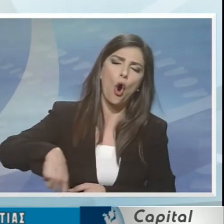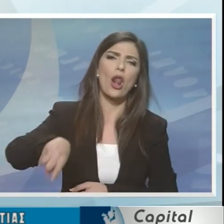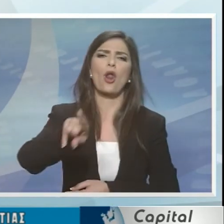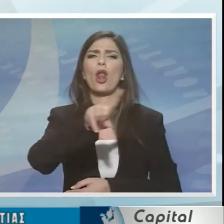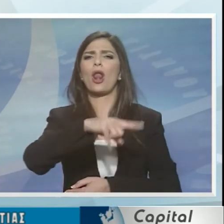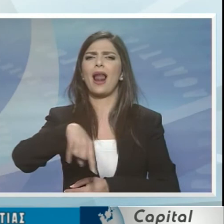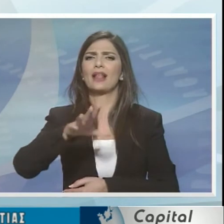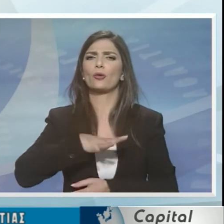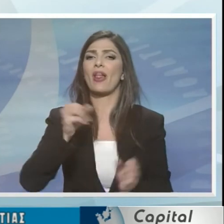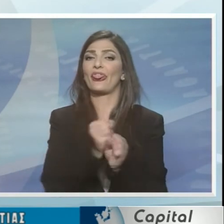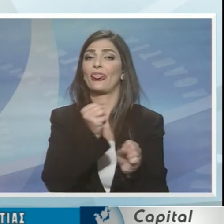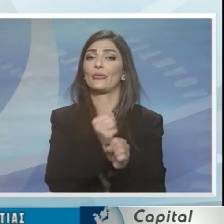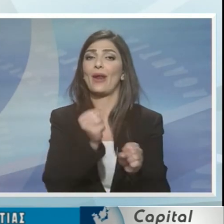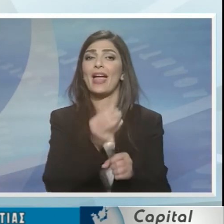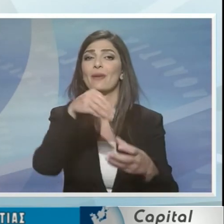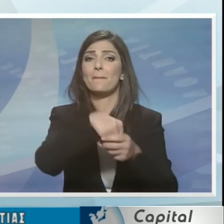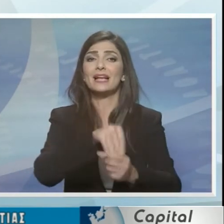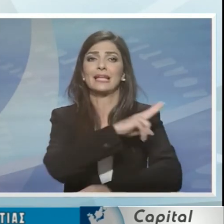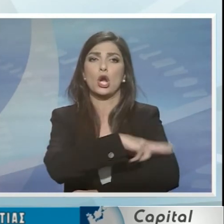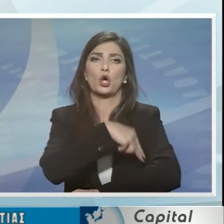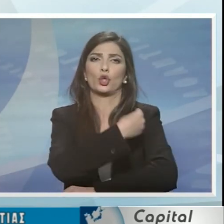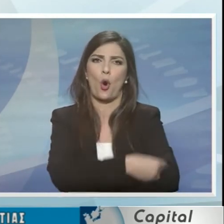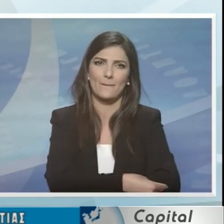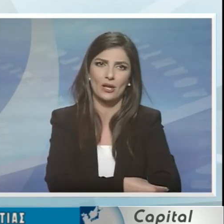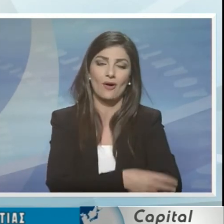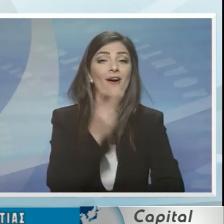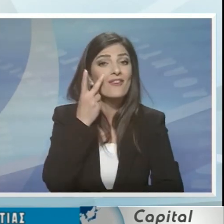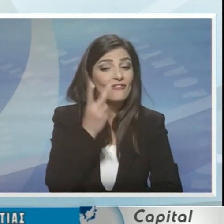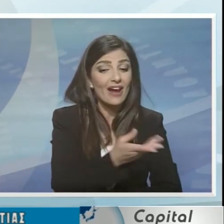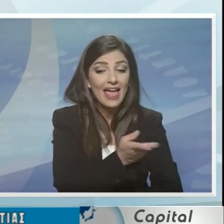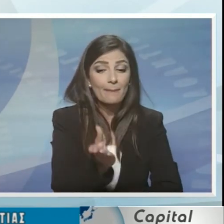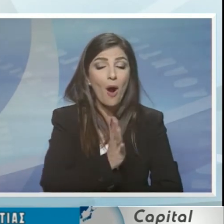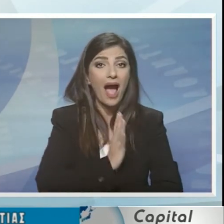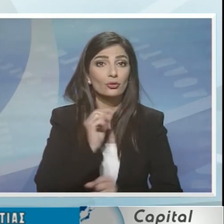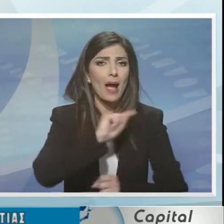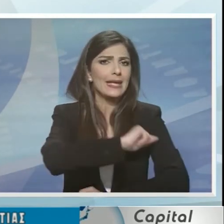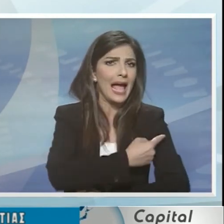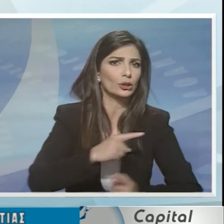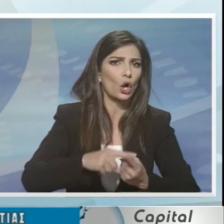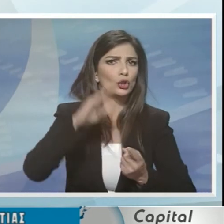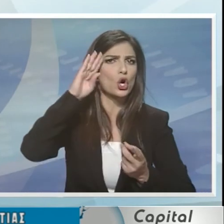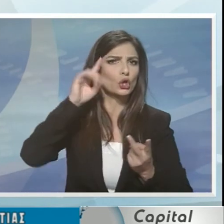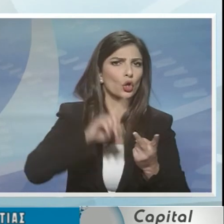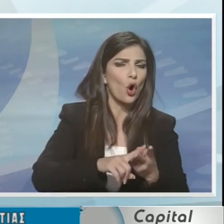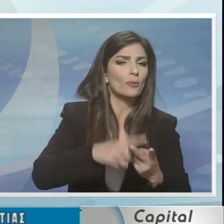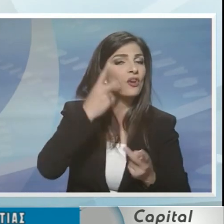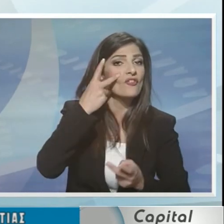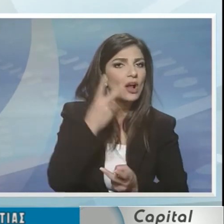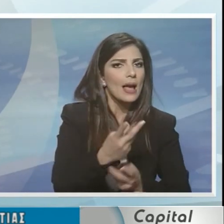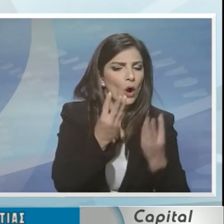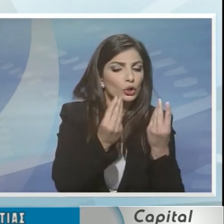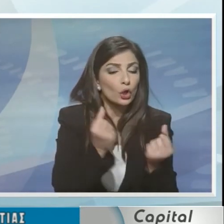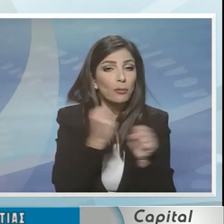υπερβάλλοντας σε αυτόν προκειμένου συμβάλλουν προκειμένου να αντιμετωπίσουμε αποτελεσματικά